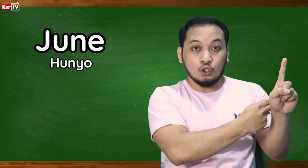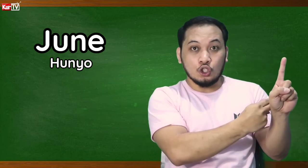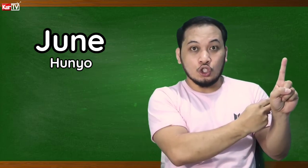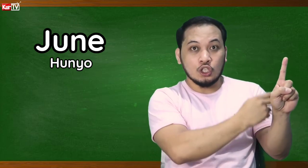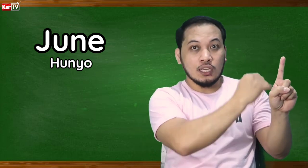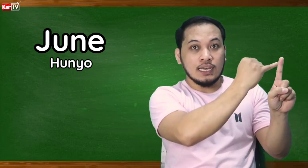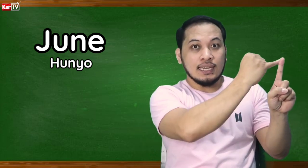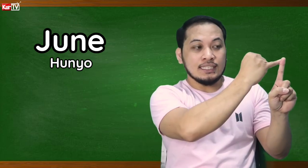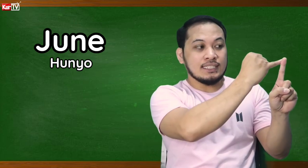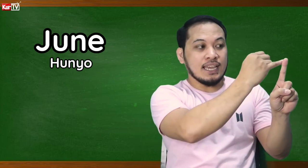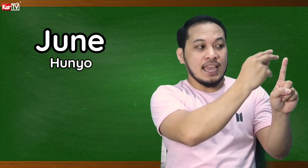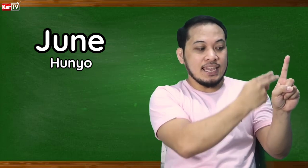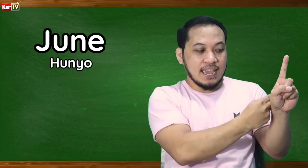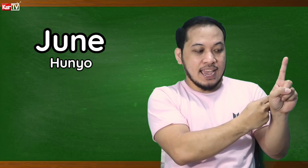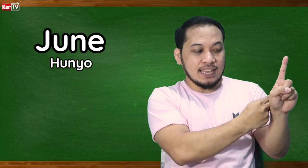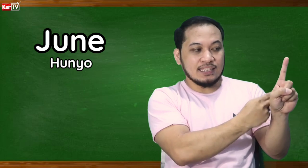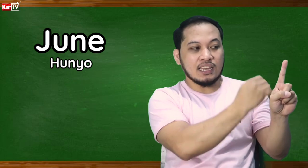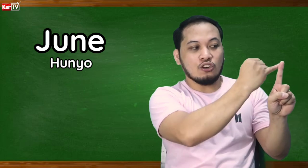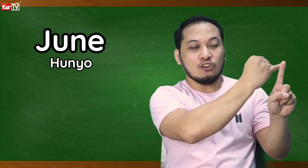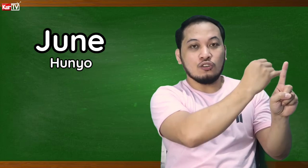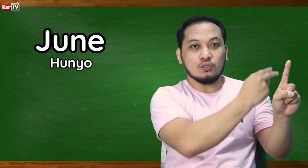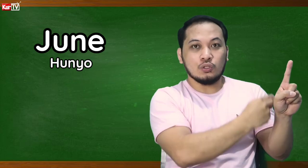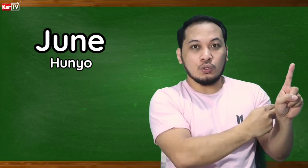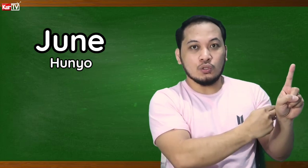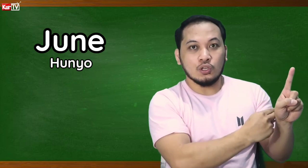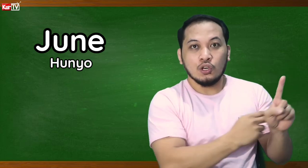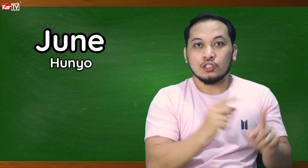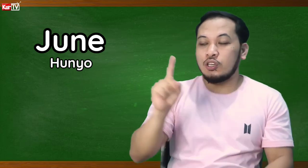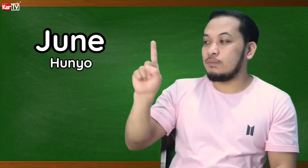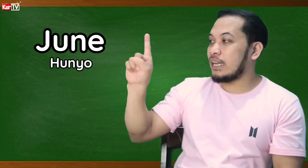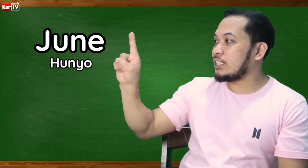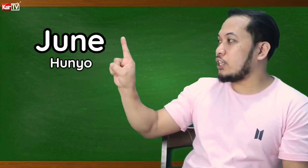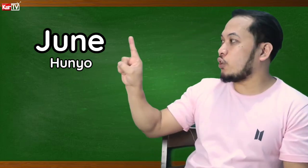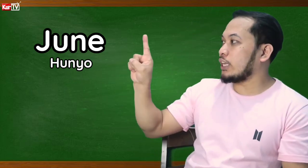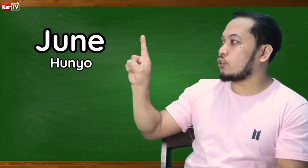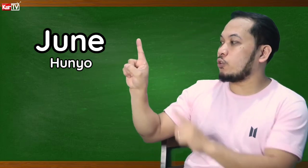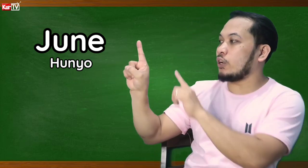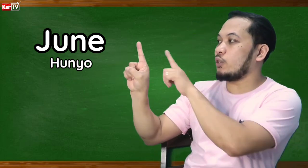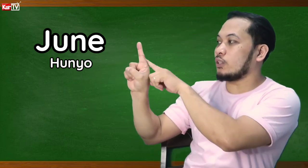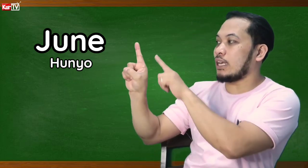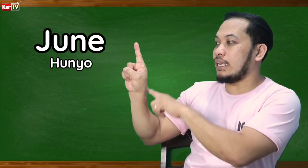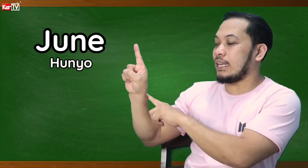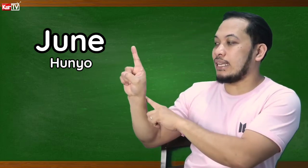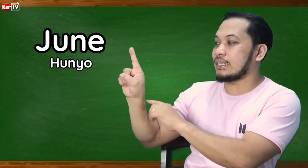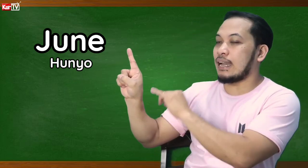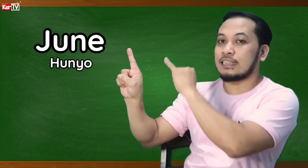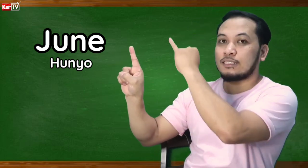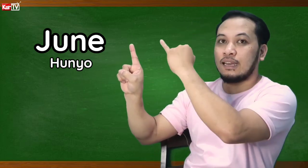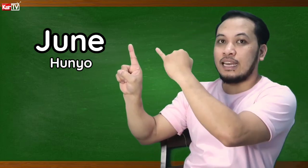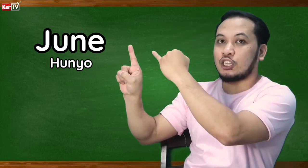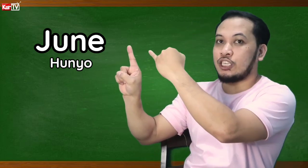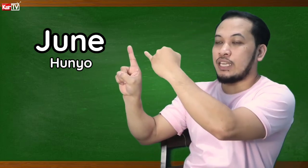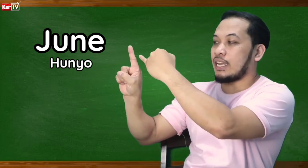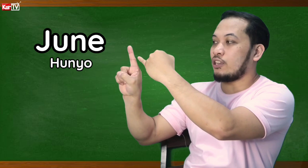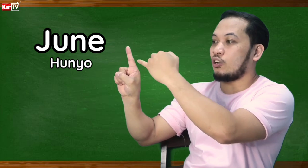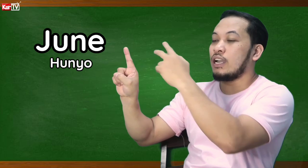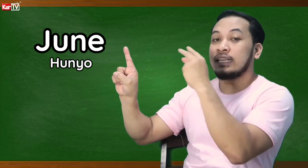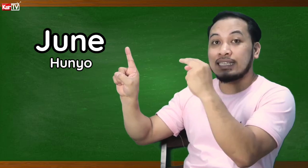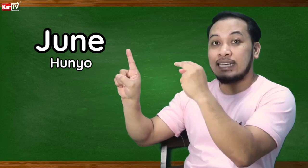June. J-N. Yan o. June. So, imagine niyo, ito yung inyong daliring isa, tapos mag-letter J kayo, tapos